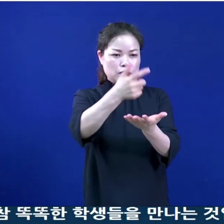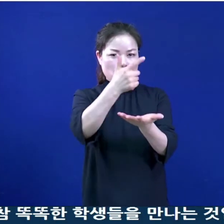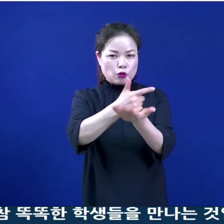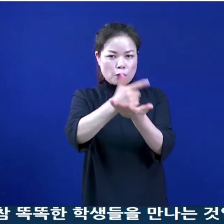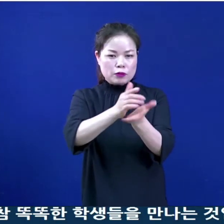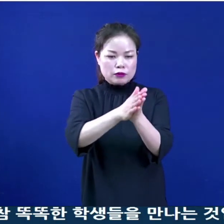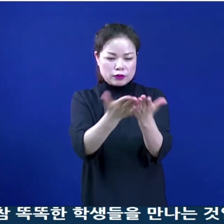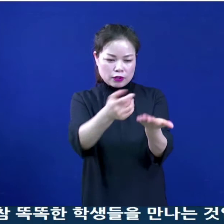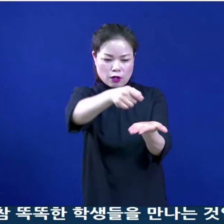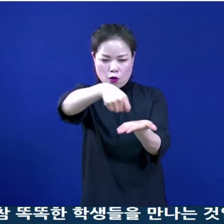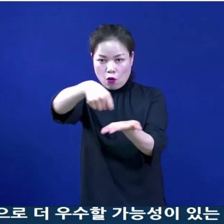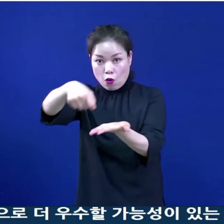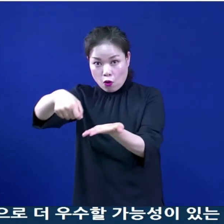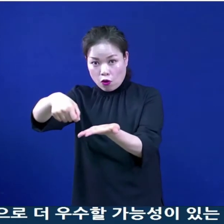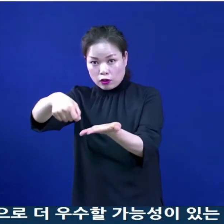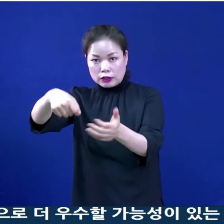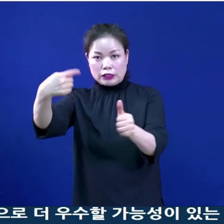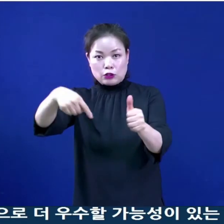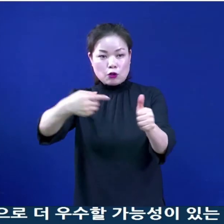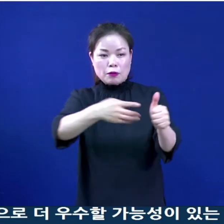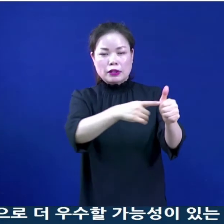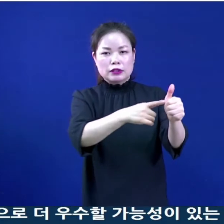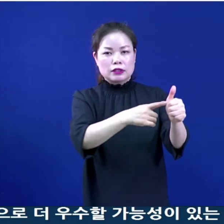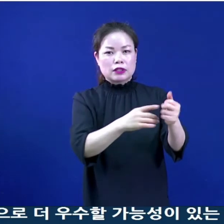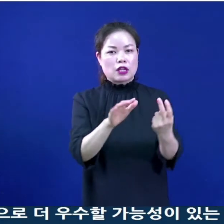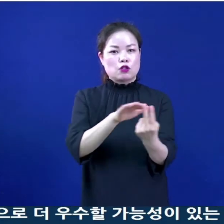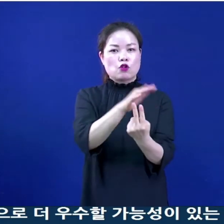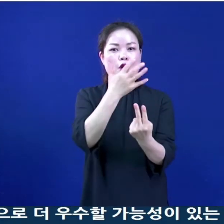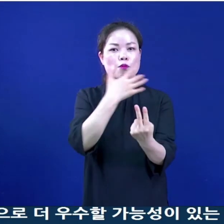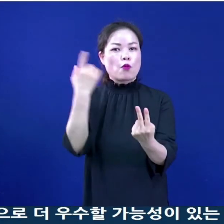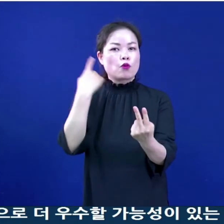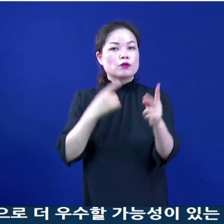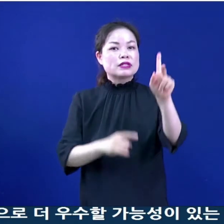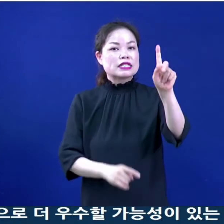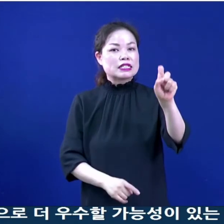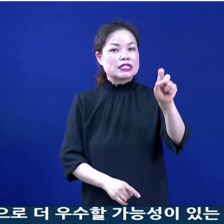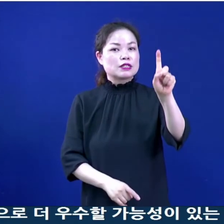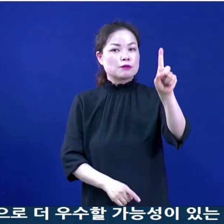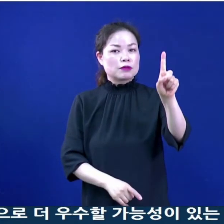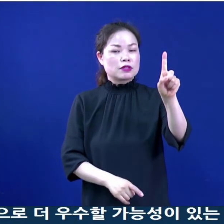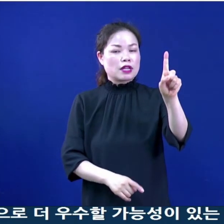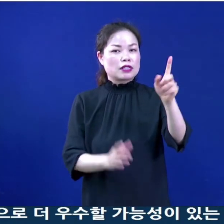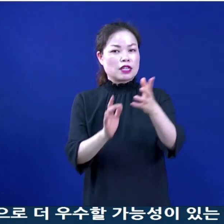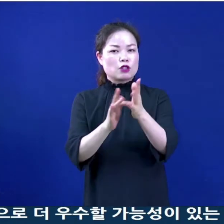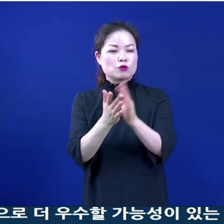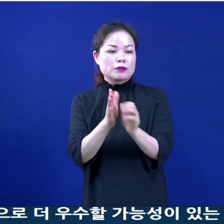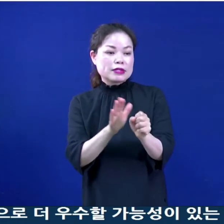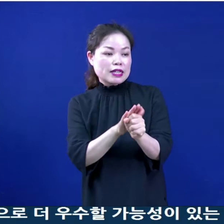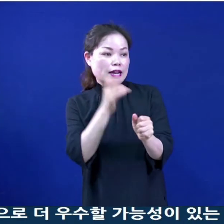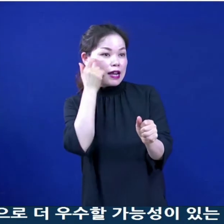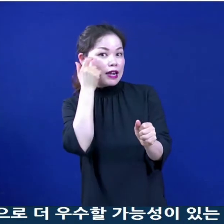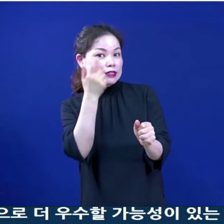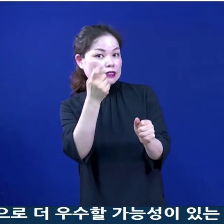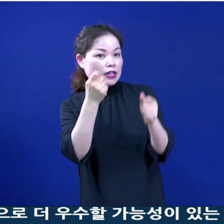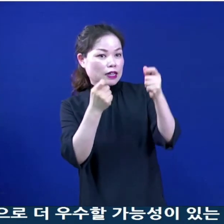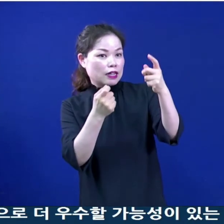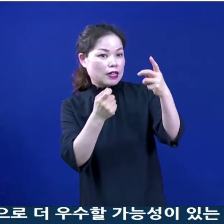지도를 받았었는데 그때 요한복음 21장 요 3번 예수님께서 사랑하느냐